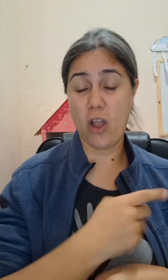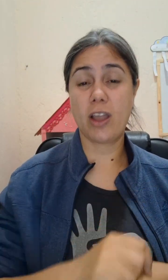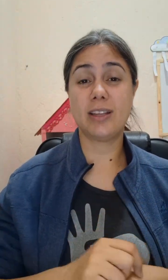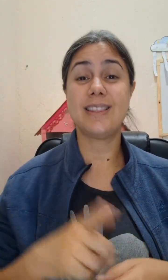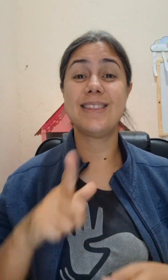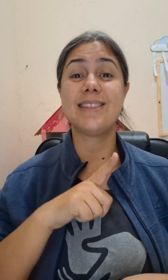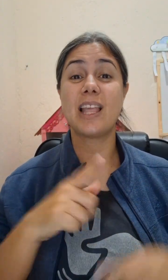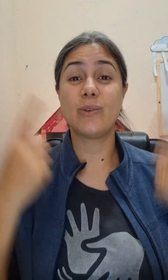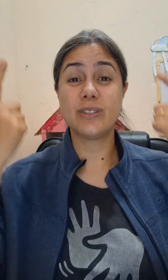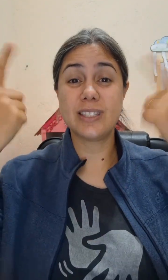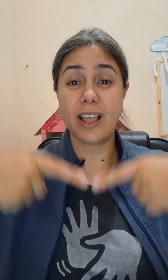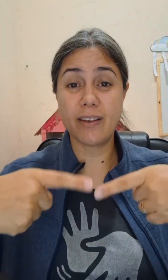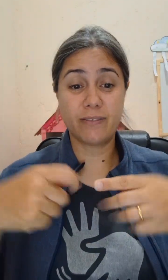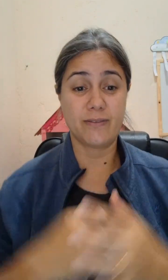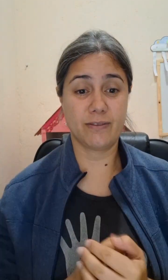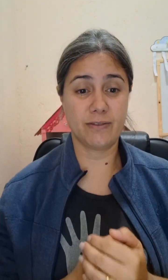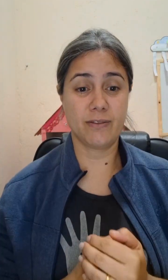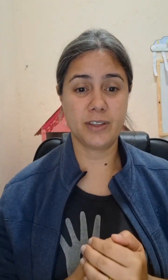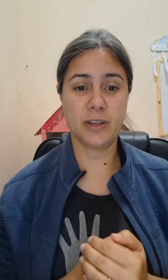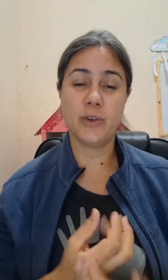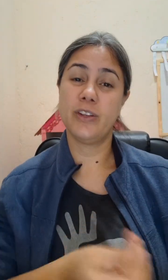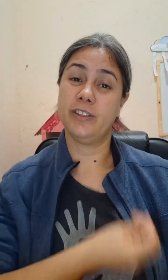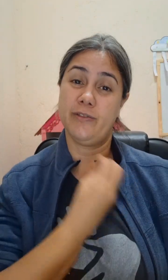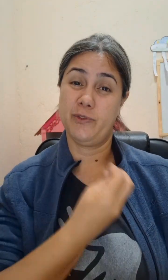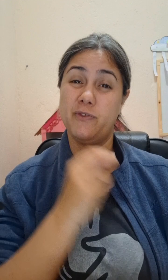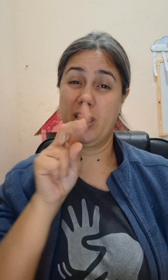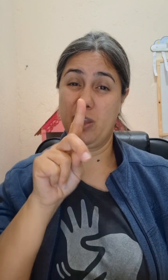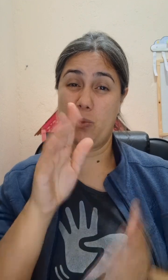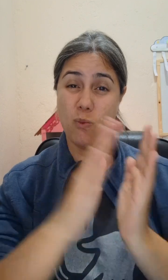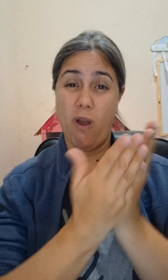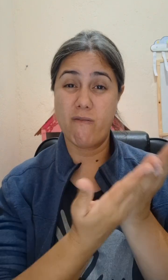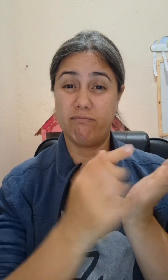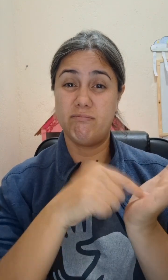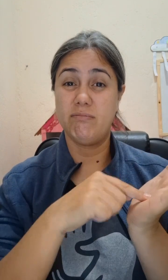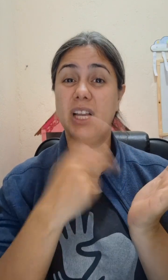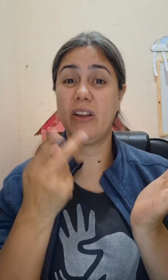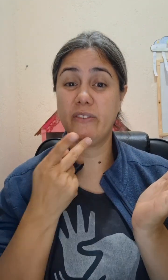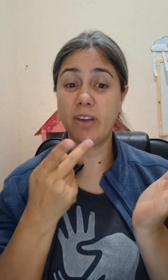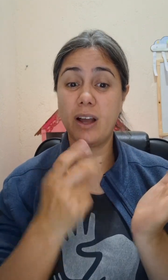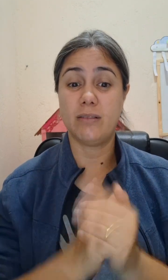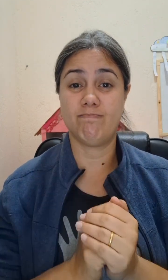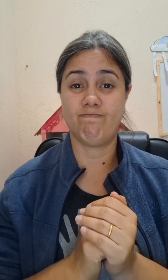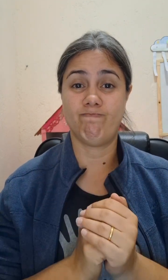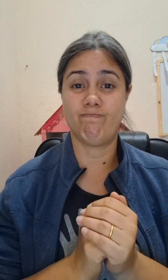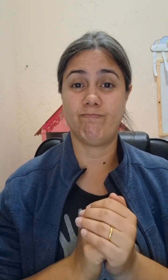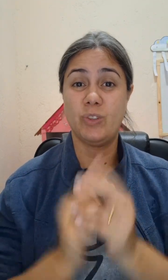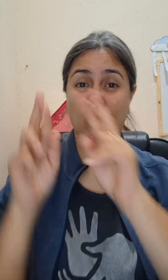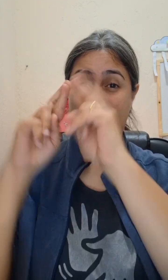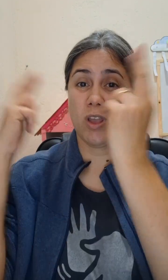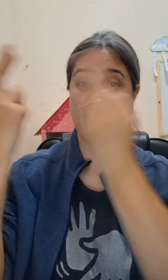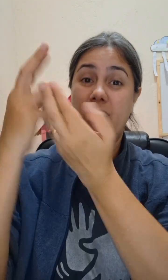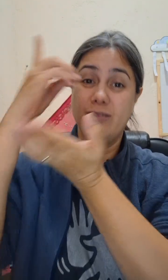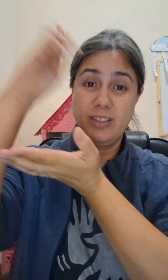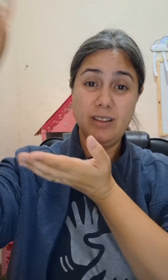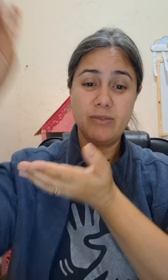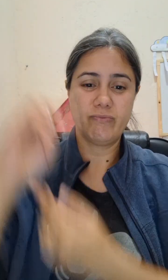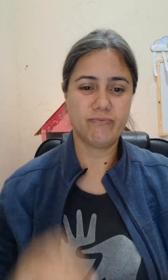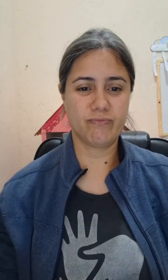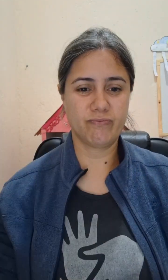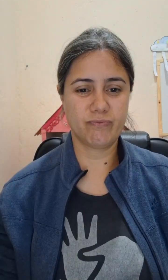Para essas pessoas, igual nós hoje, ele desafia essas pessoas a viver